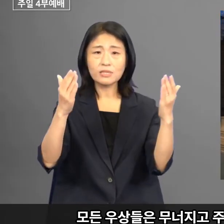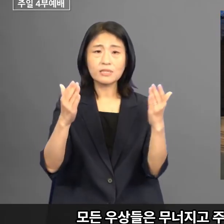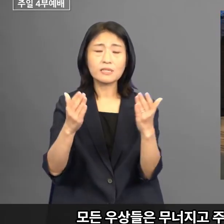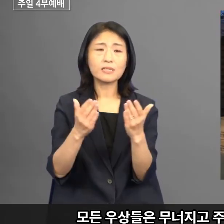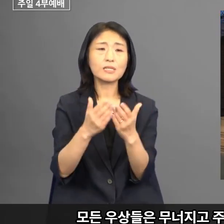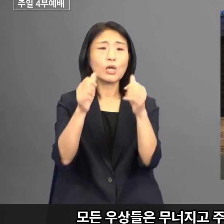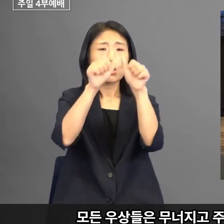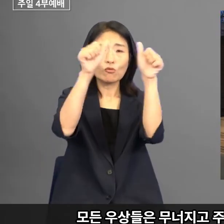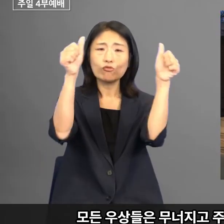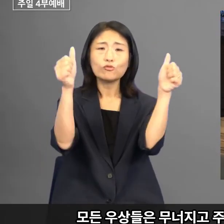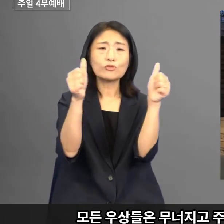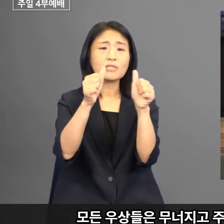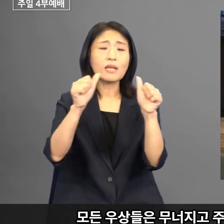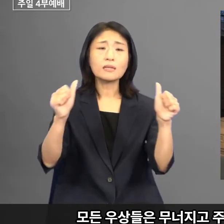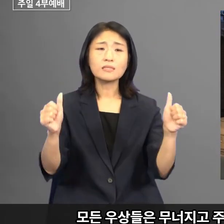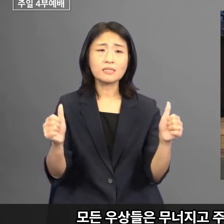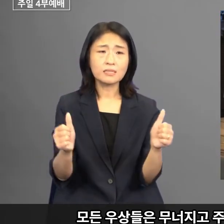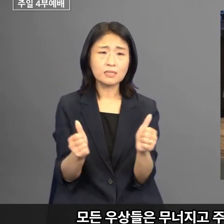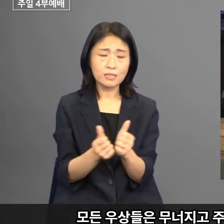모든